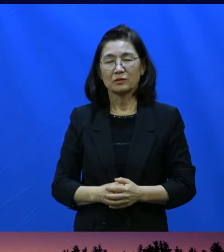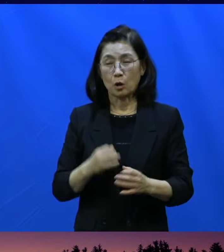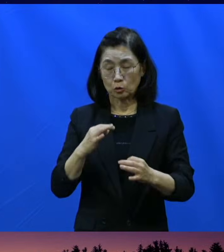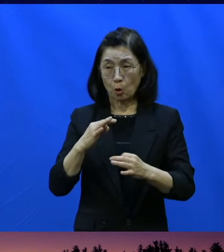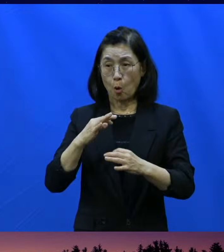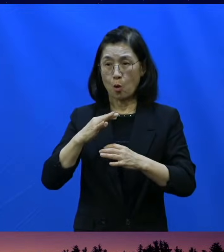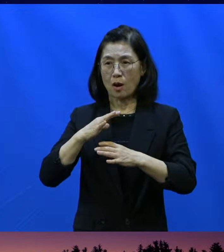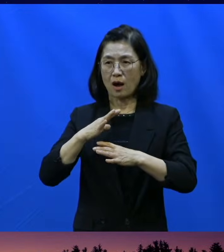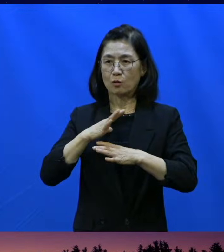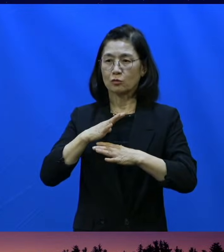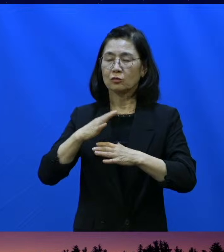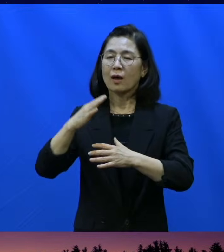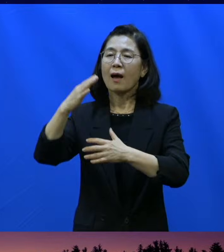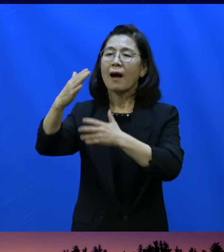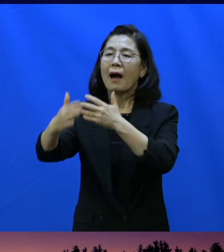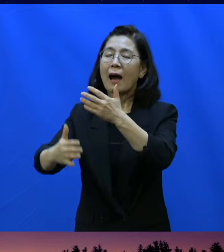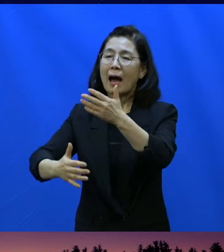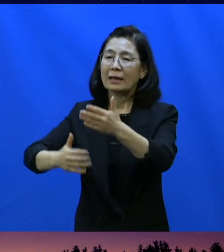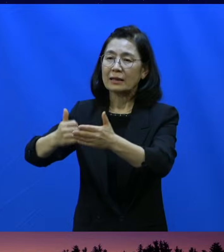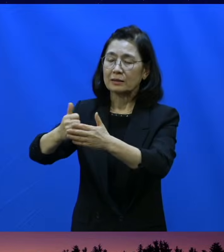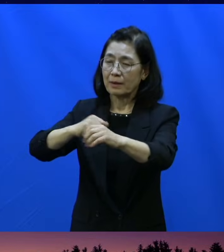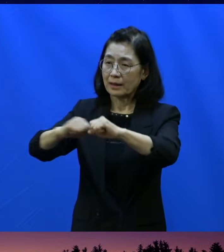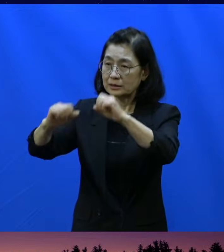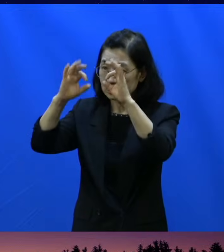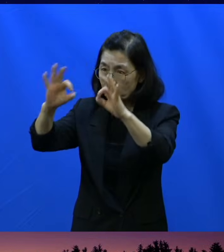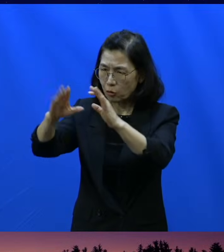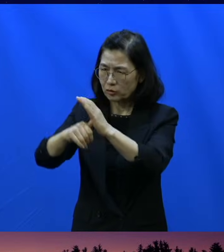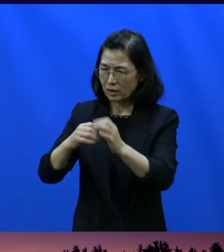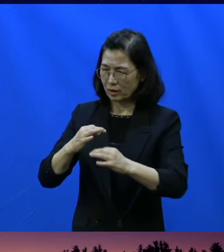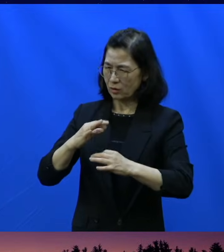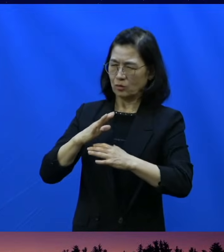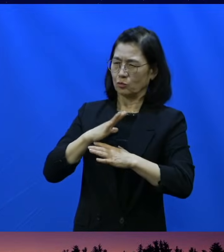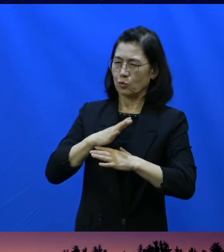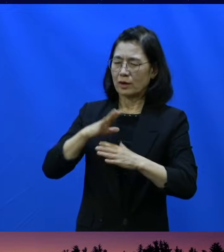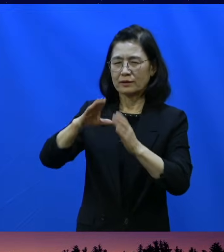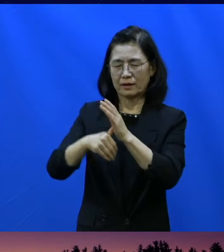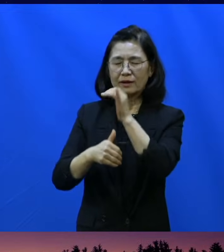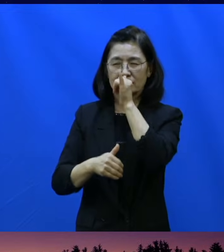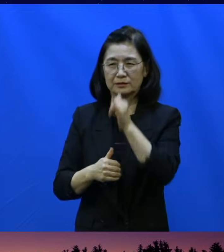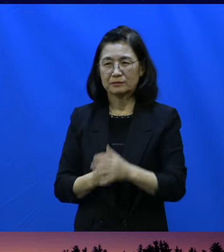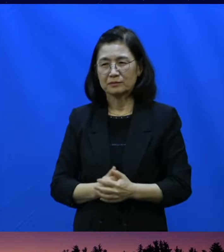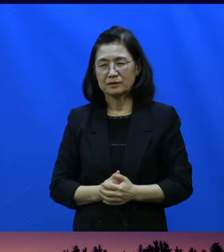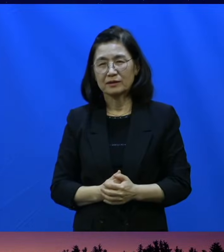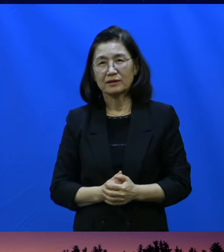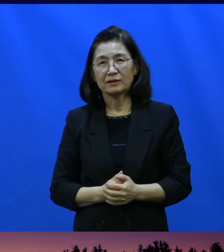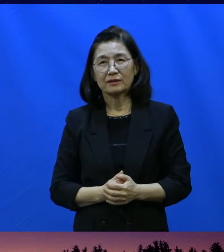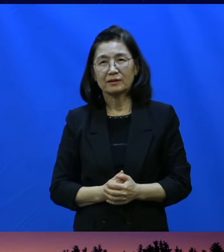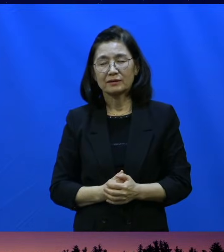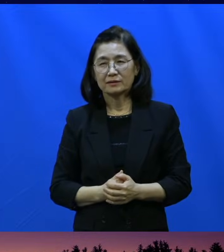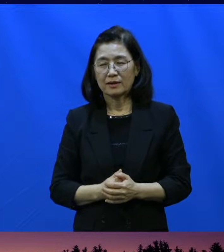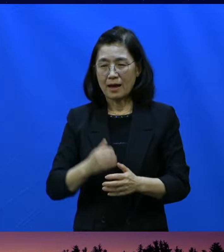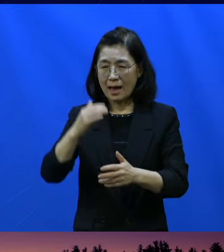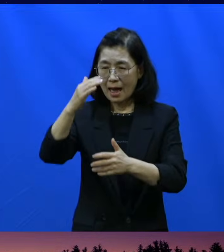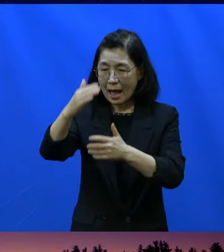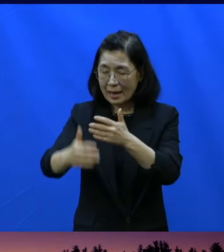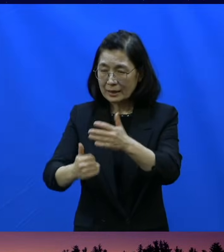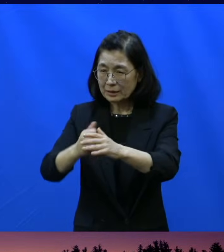일어나요. 감탄하는 역사가 일어나는 것입니다. 그래서 우리는 그 하나님이 하시는 것을 보려고 하면 내 힘을 빼야 돼요.